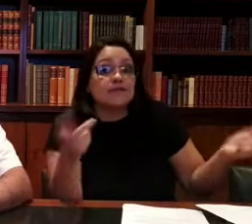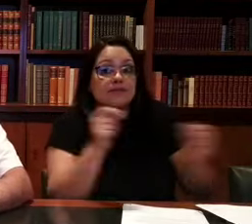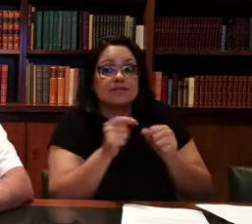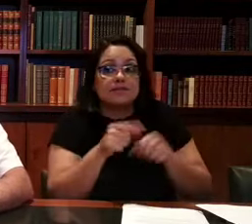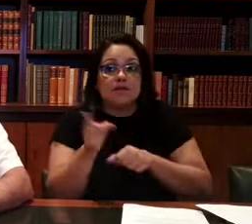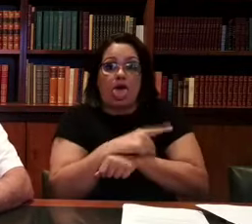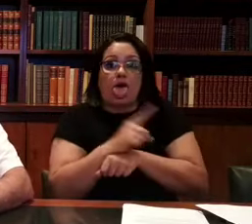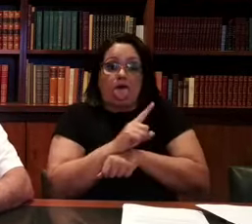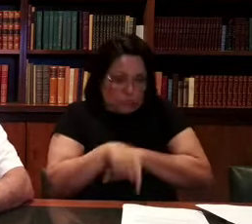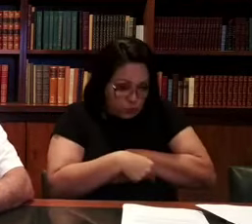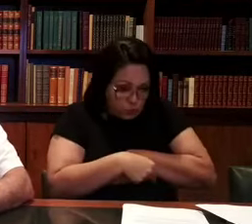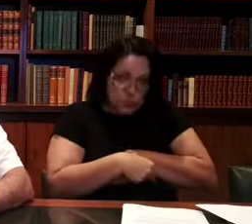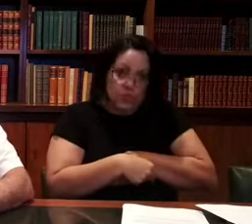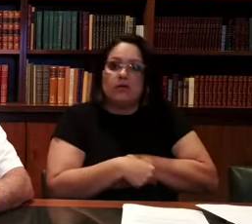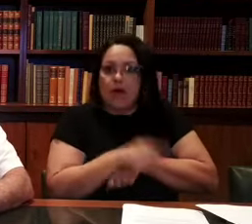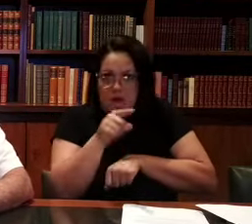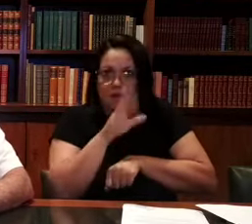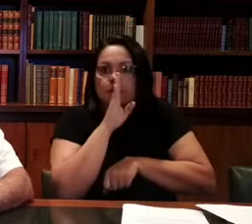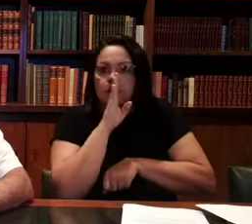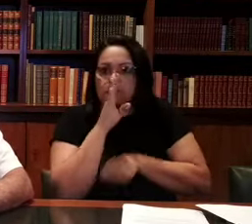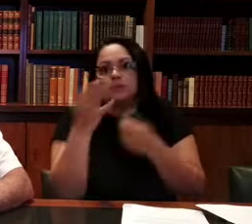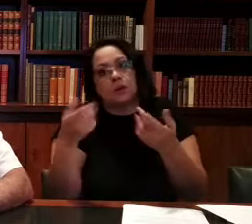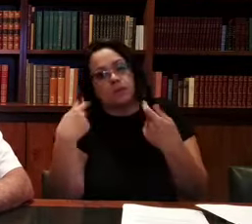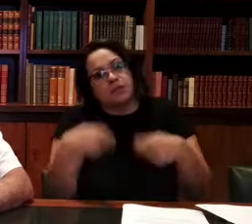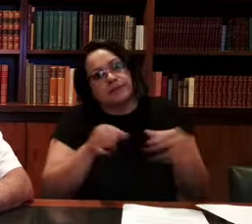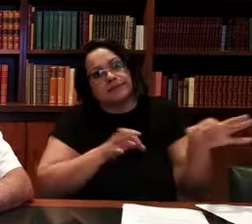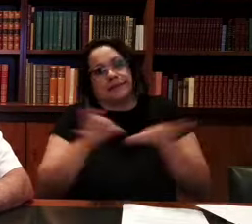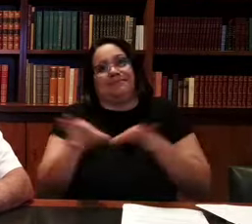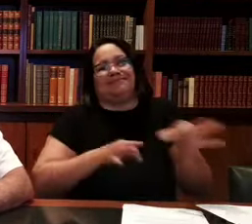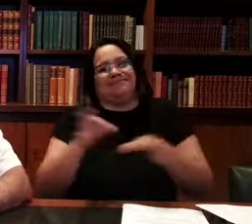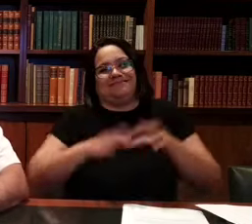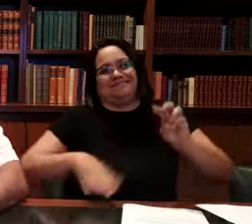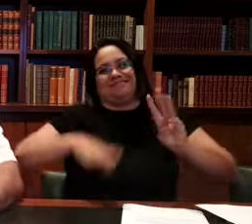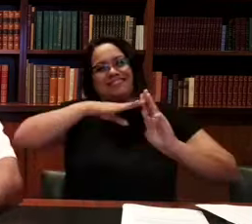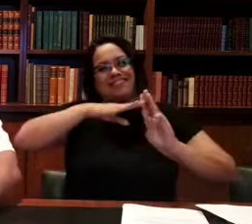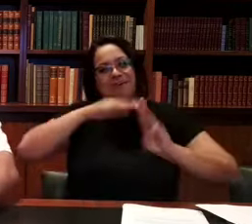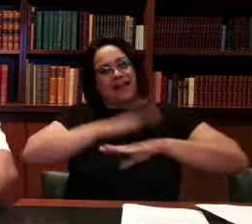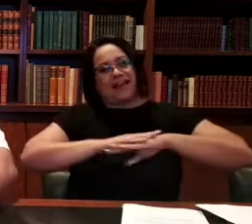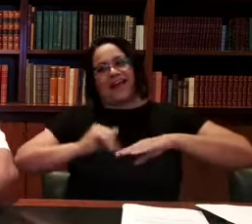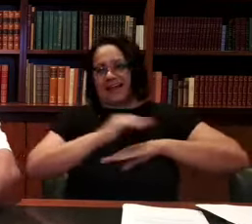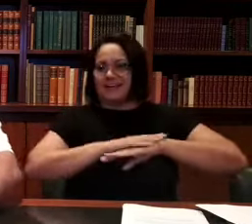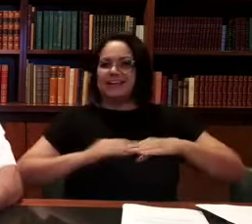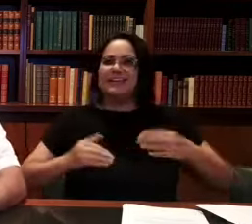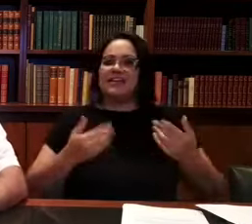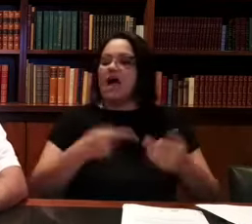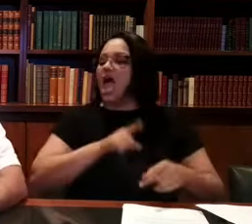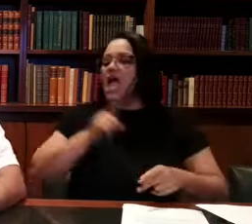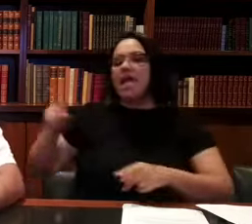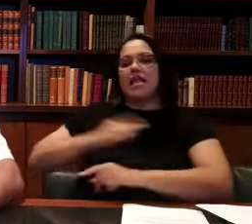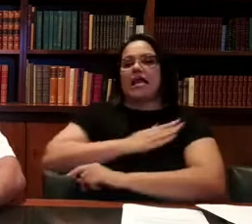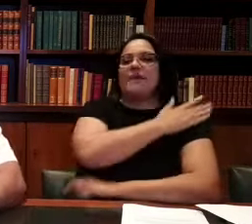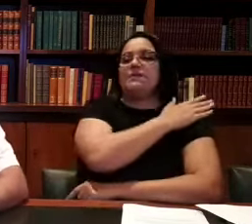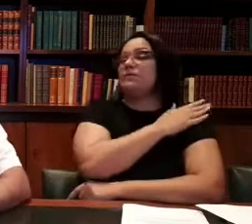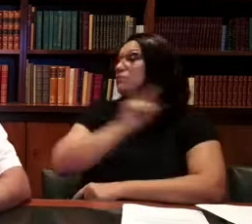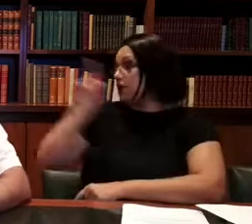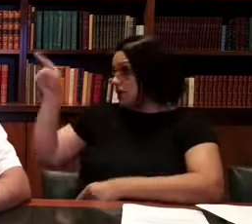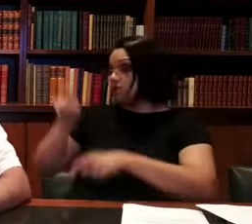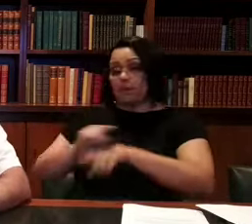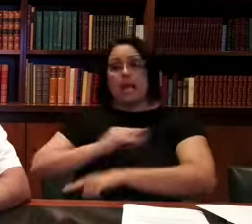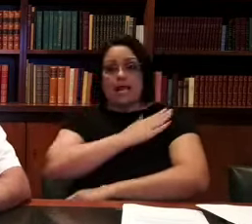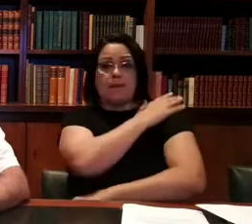meter o rabo entre as pernas pô certo e nós temos que tratar começando as coisas mas com carinho né porque a porque o cara capitão da minha